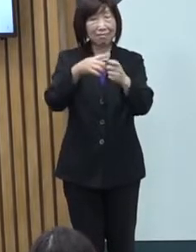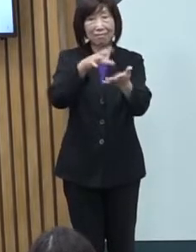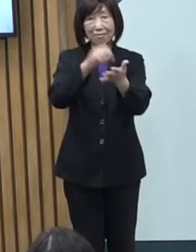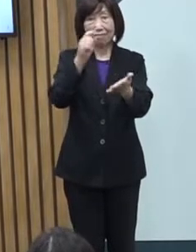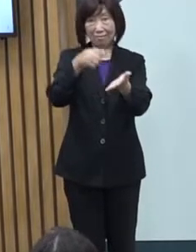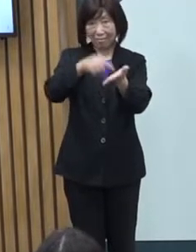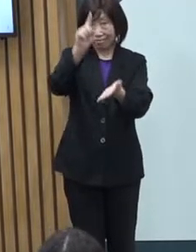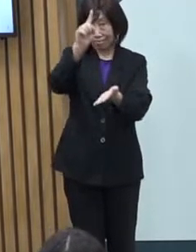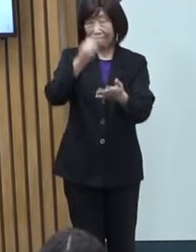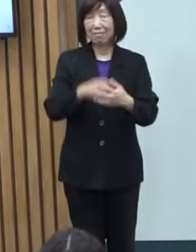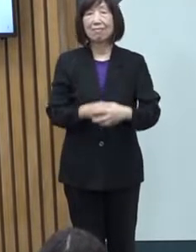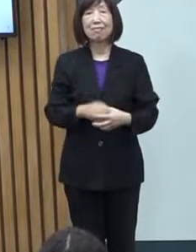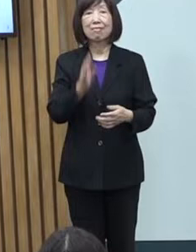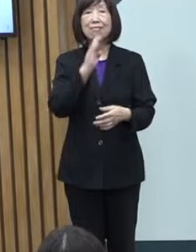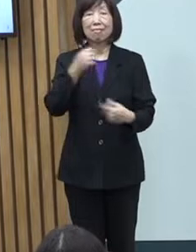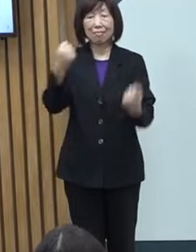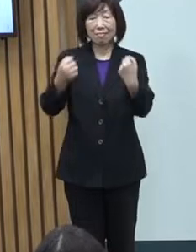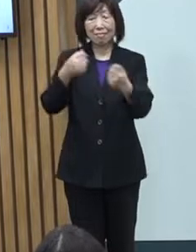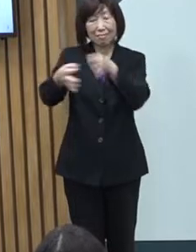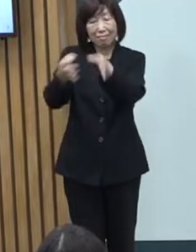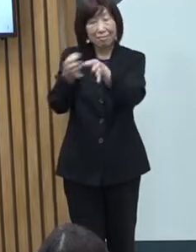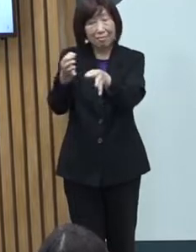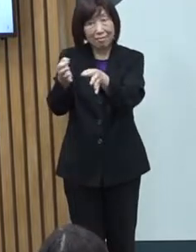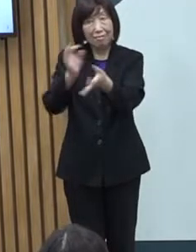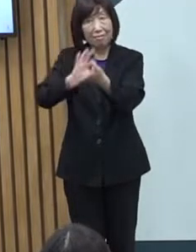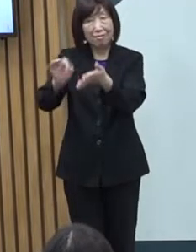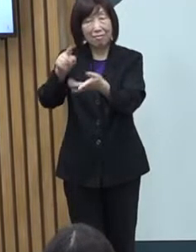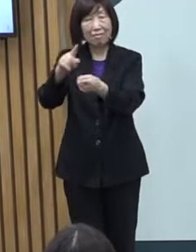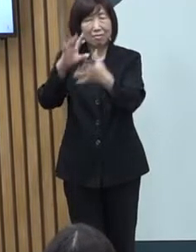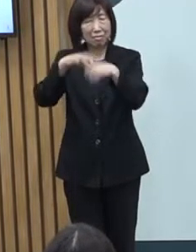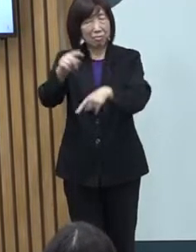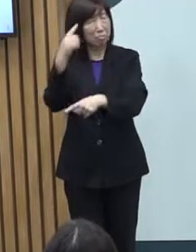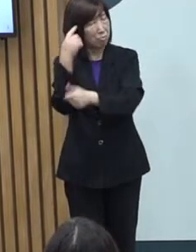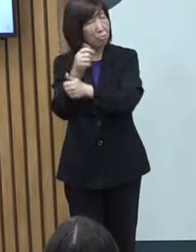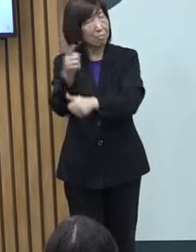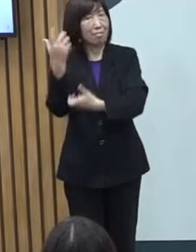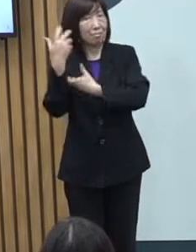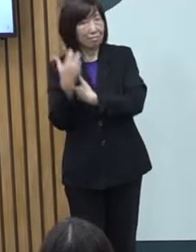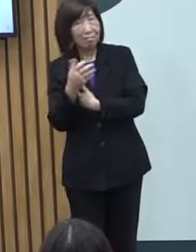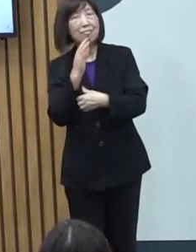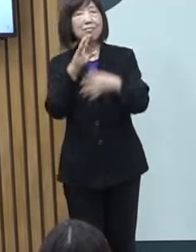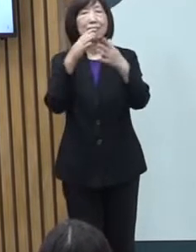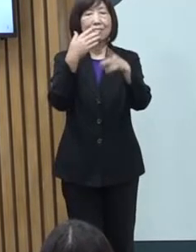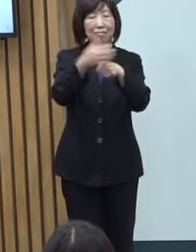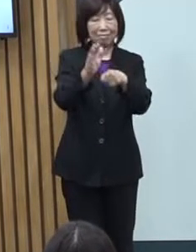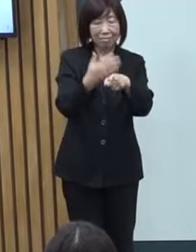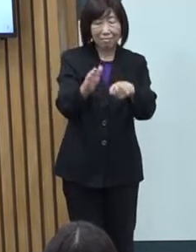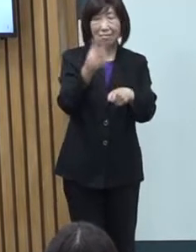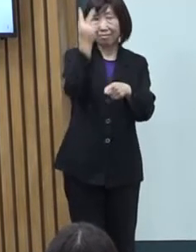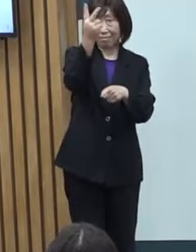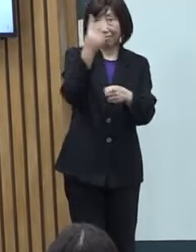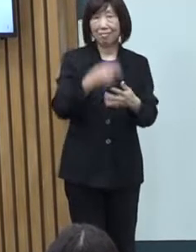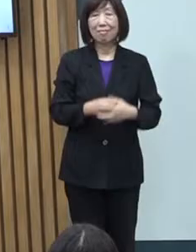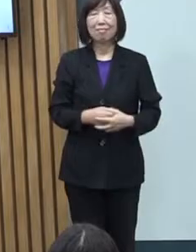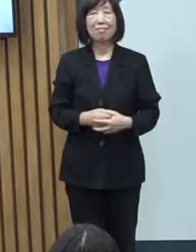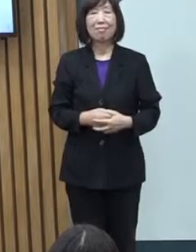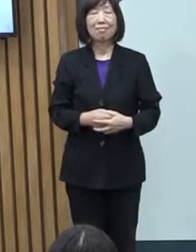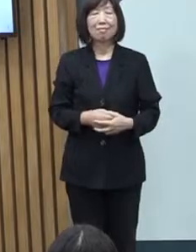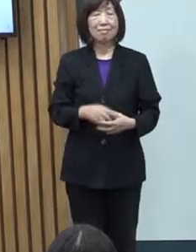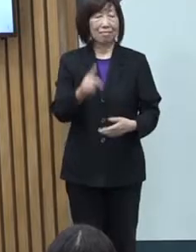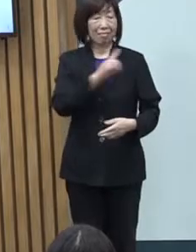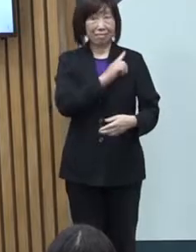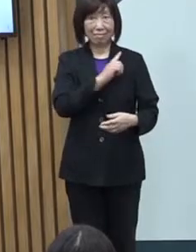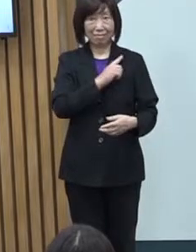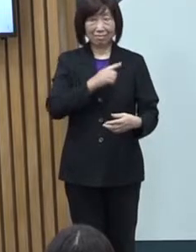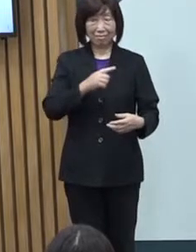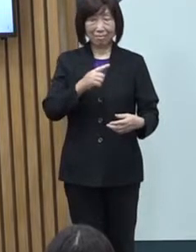次，但是营业用车辆因为考虑到营业人的负担呢，所以我们是分两期来征收。那我们自用车